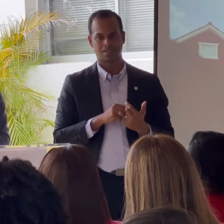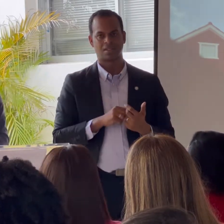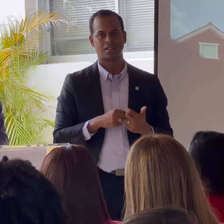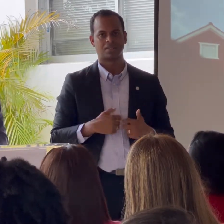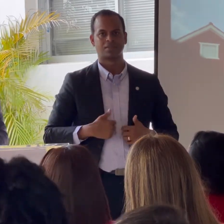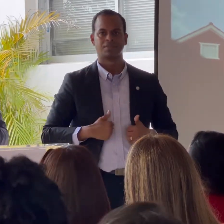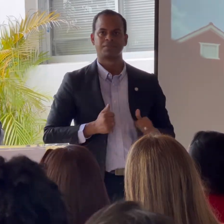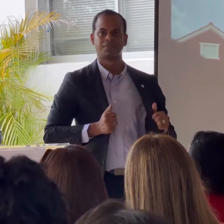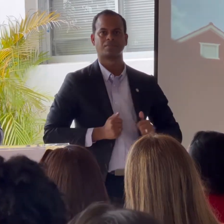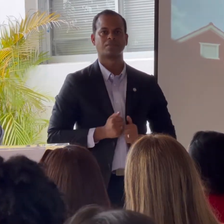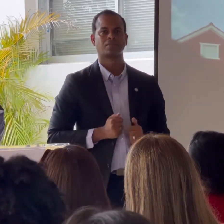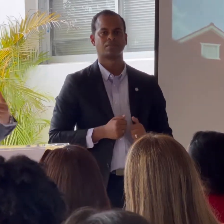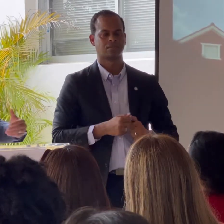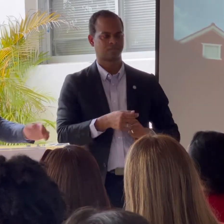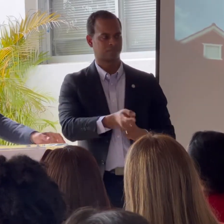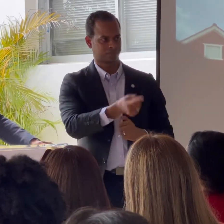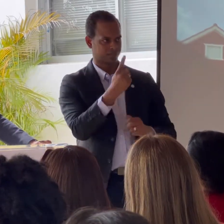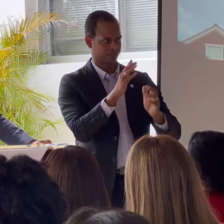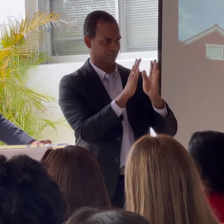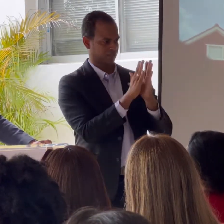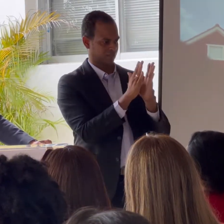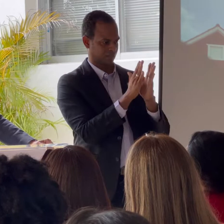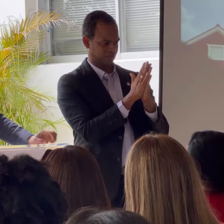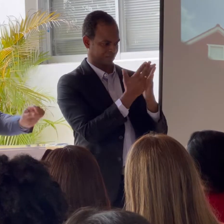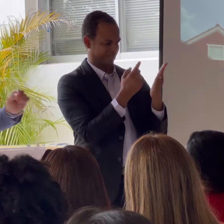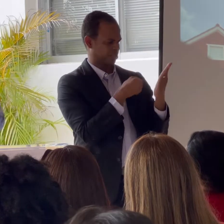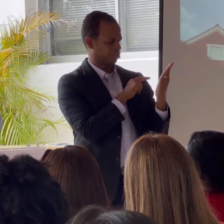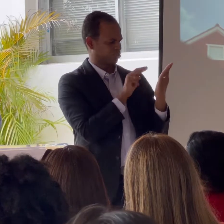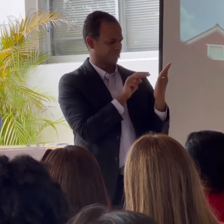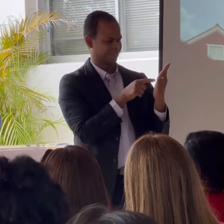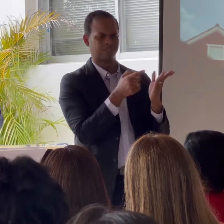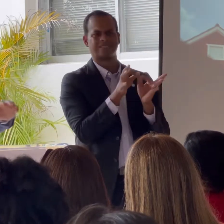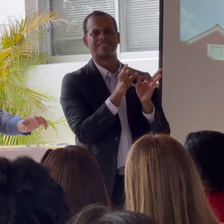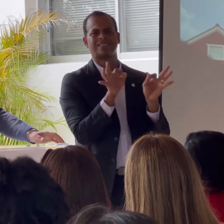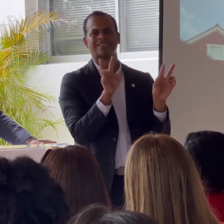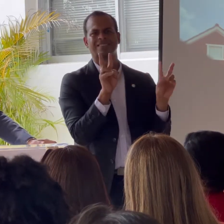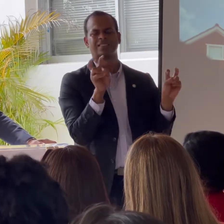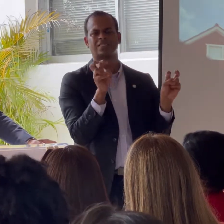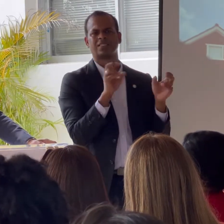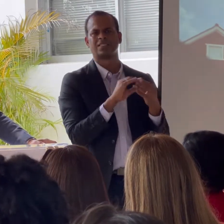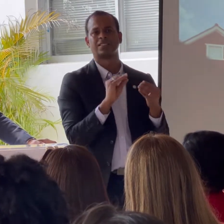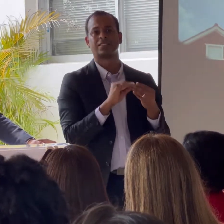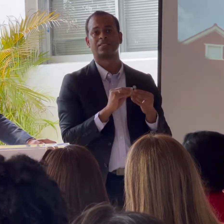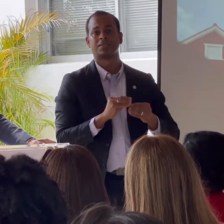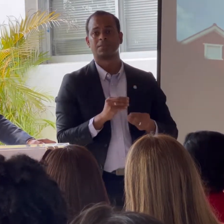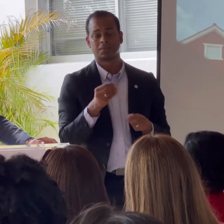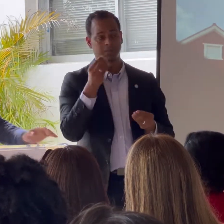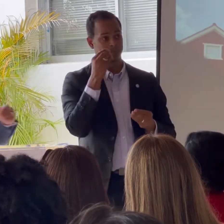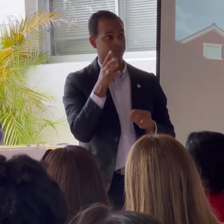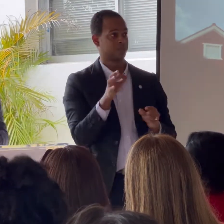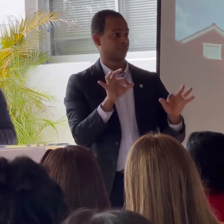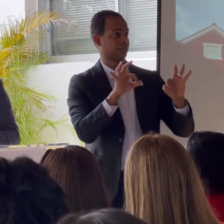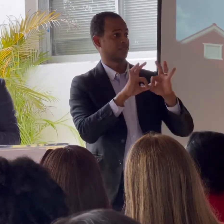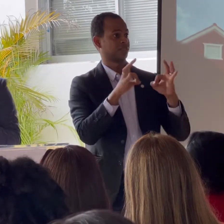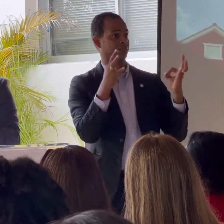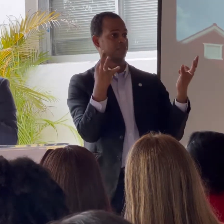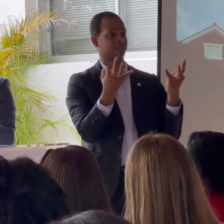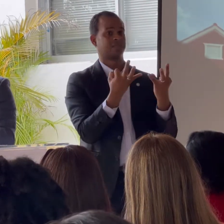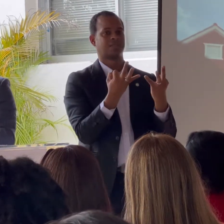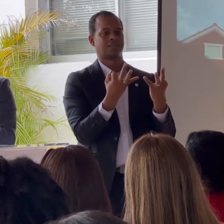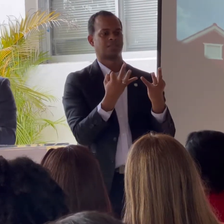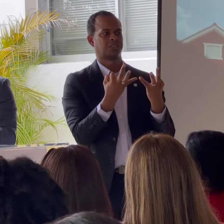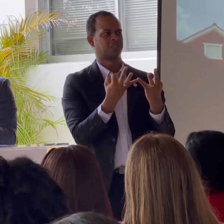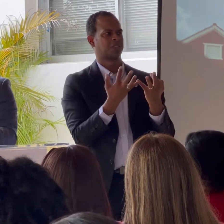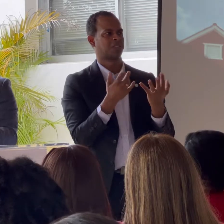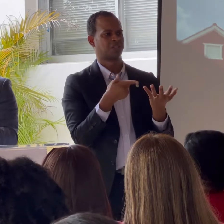recién leyendo en un libro y vi una frase que alguien citó que decía que la familia está